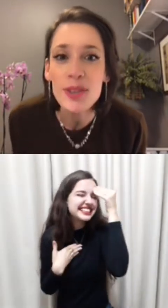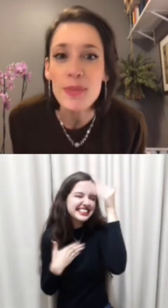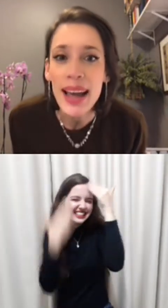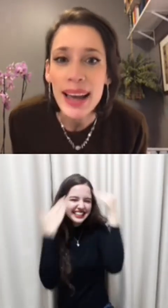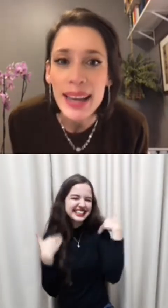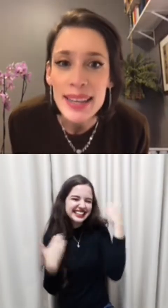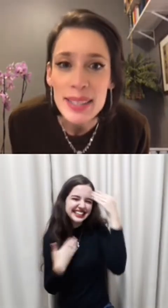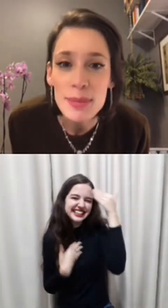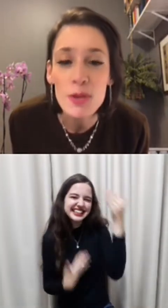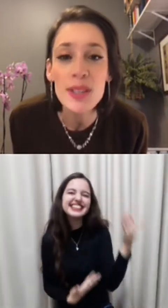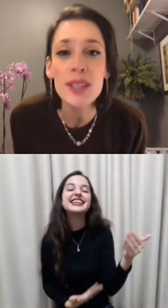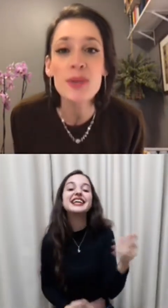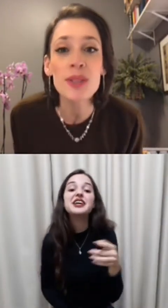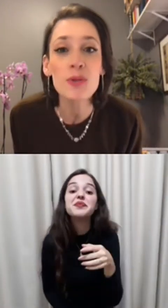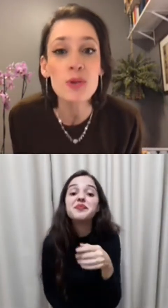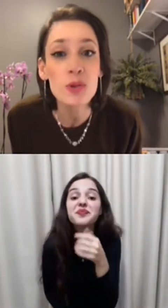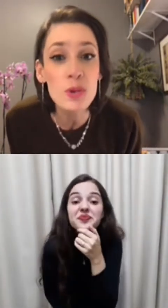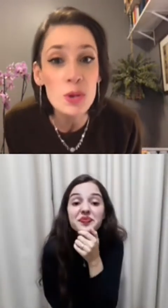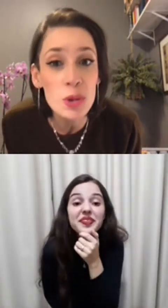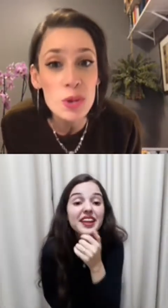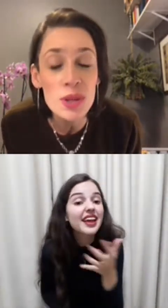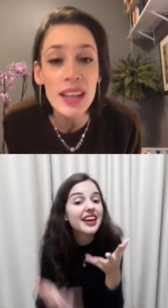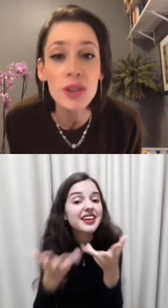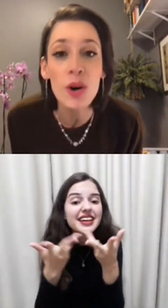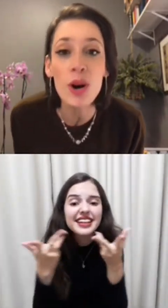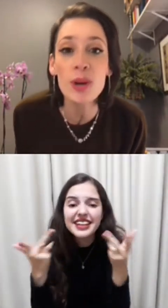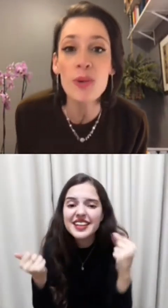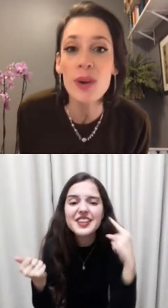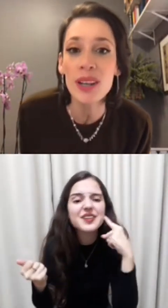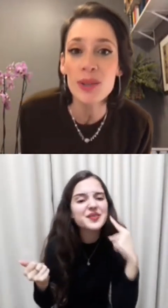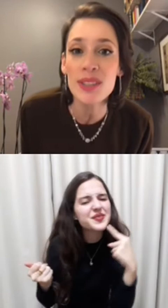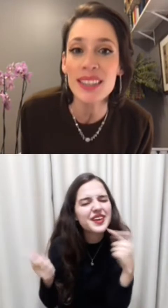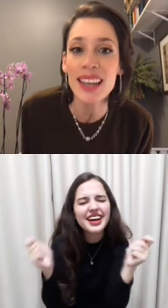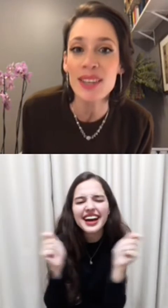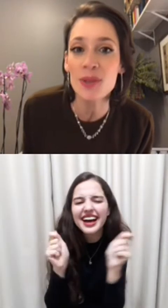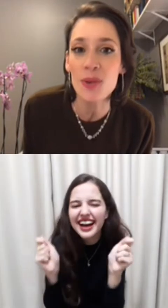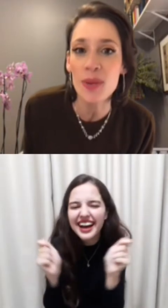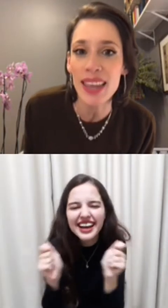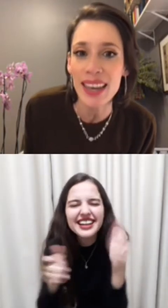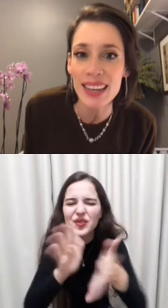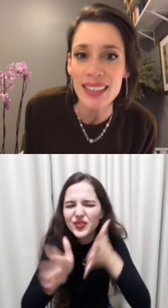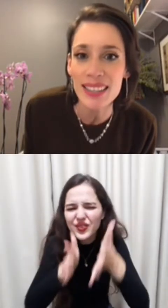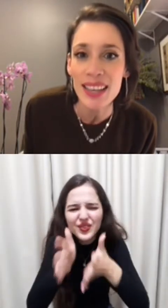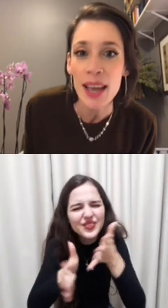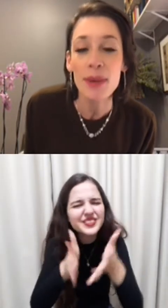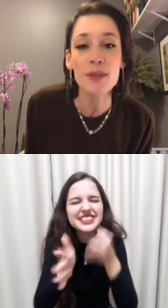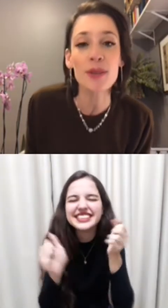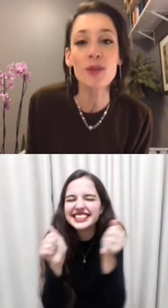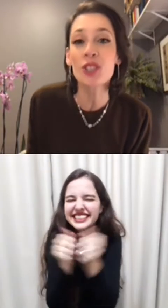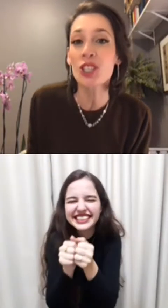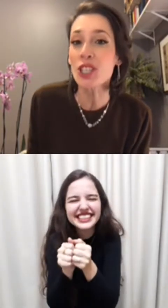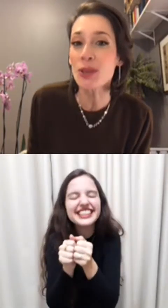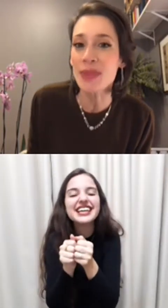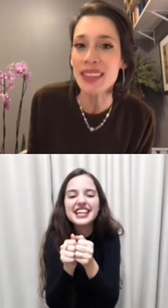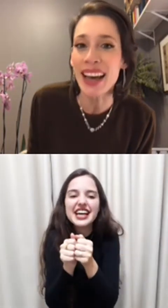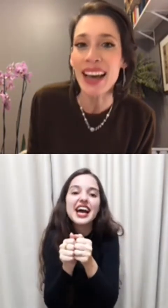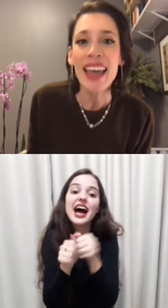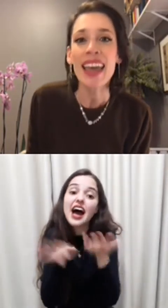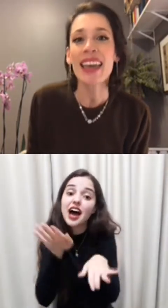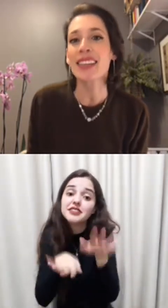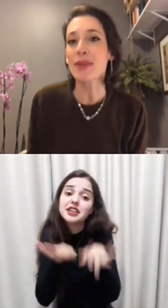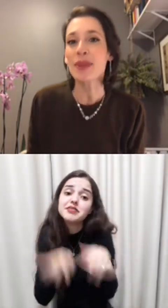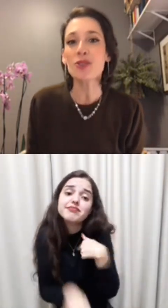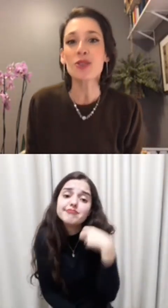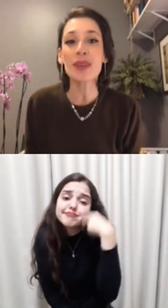são demais, meus vizinhos são surdos, adoro quando sinalizo com eles, mas fico tímida.